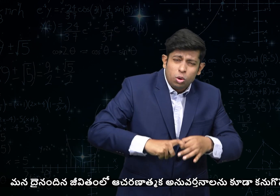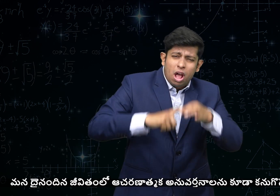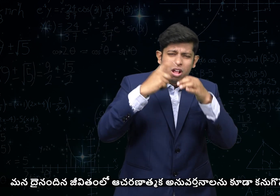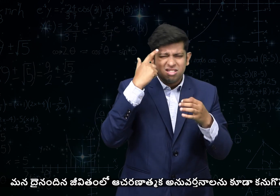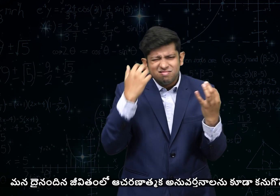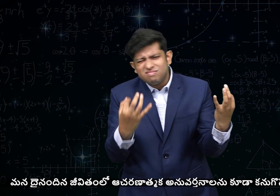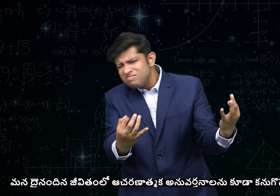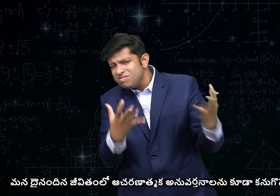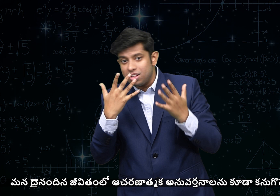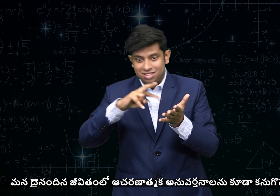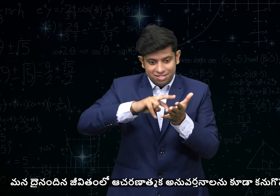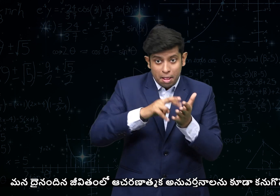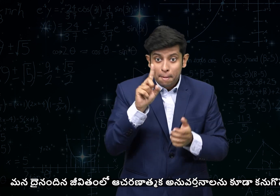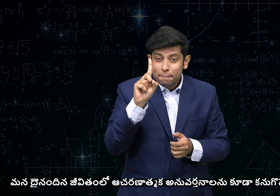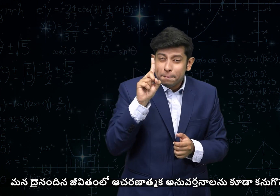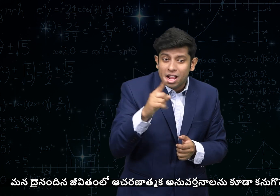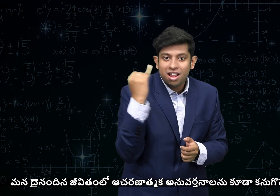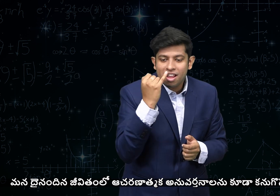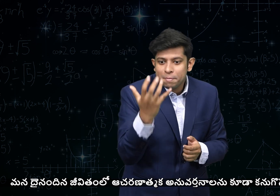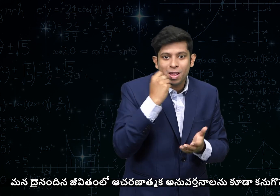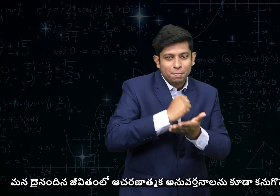ఆచరణాత్మక అనువర్తనాలను కూడా కనుగొనే ప్రాథమిక భావన.